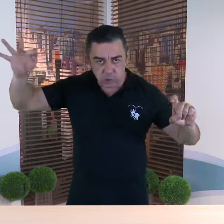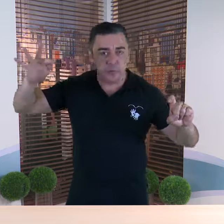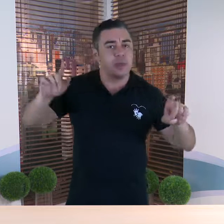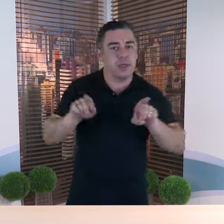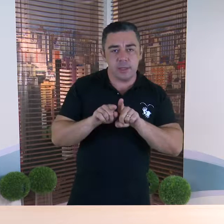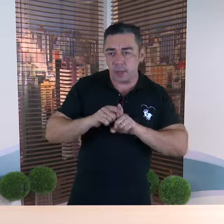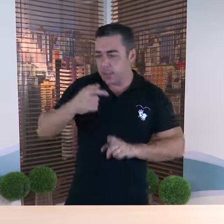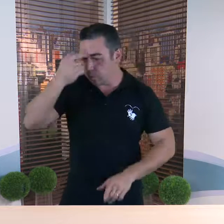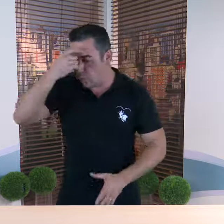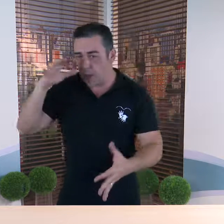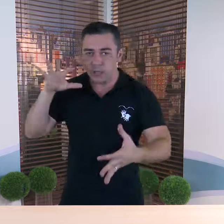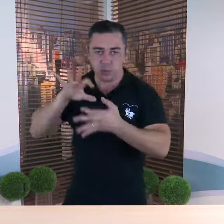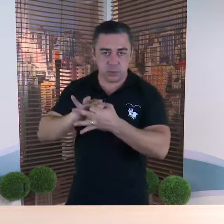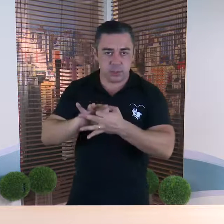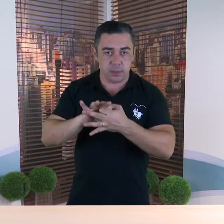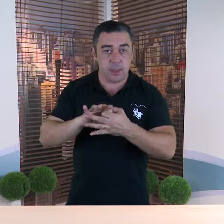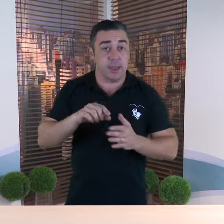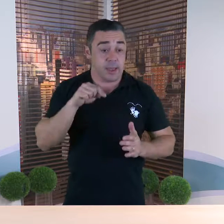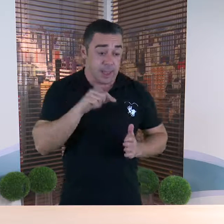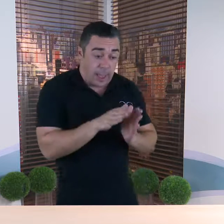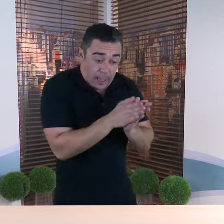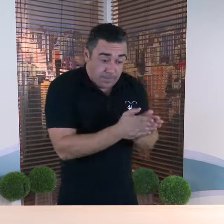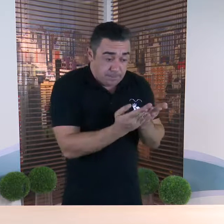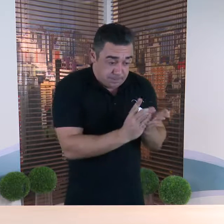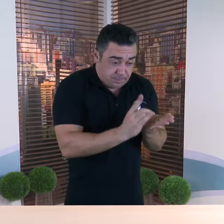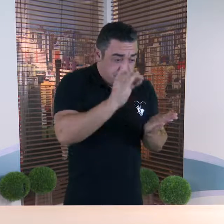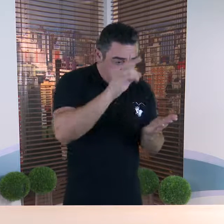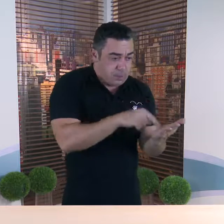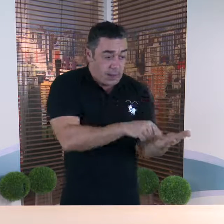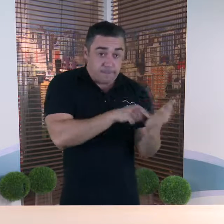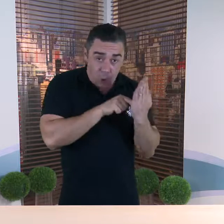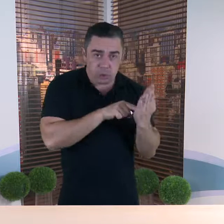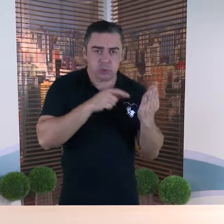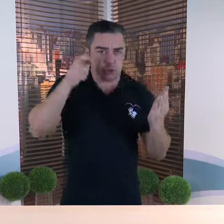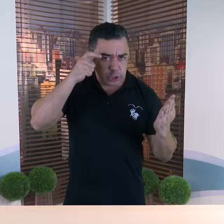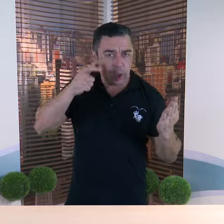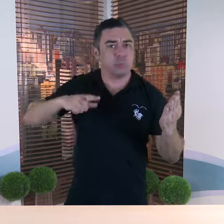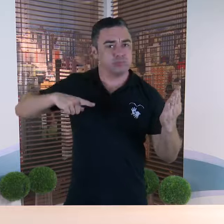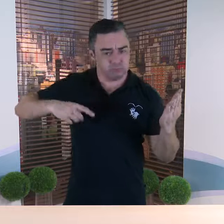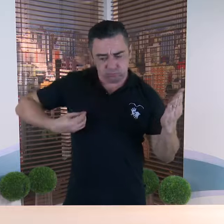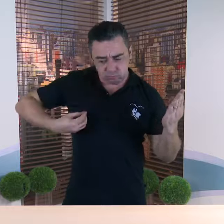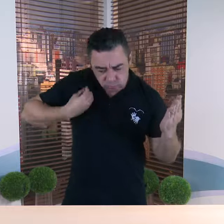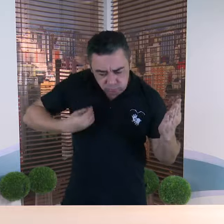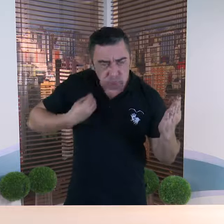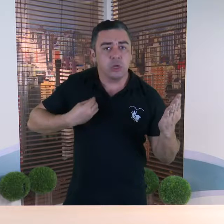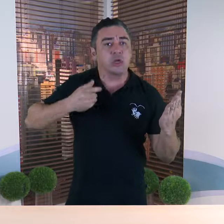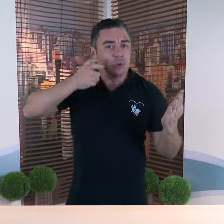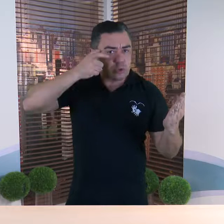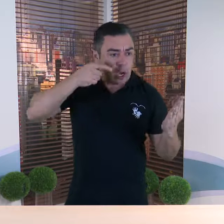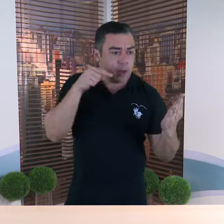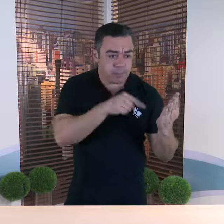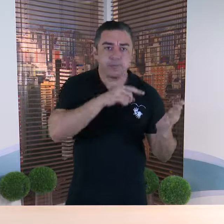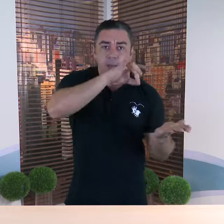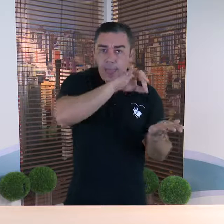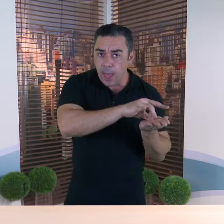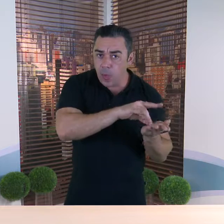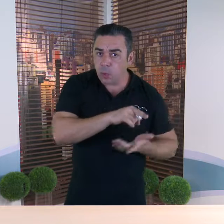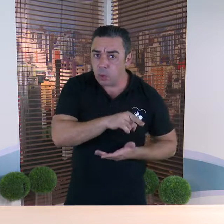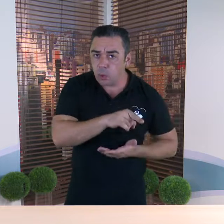também do racionalismo. De acordo com a Bíblia, o diabo existe e é real.